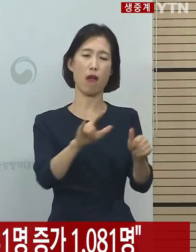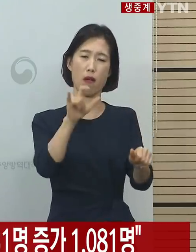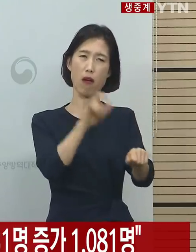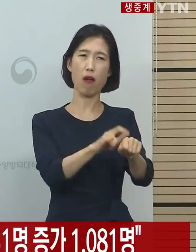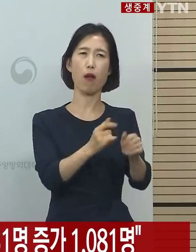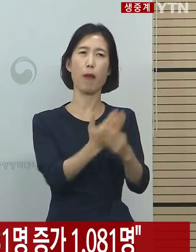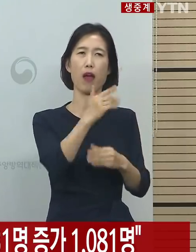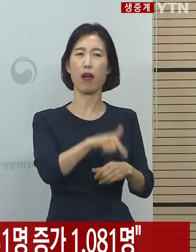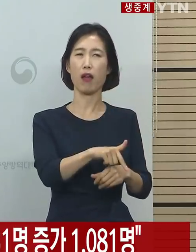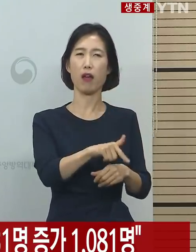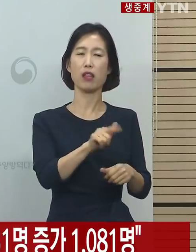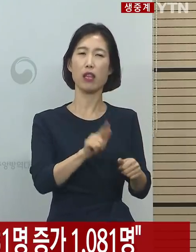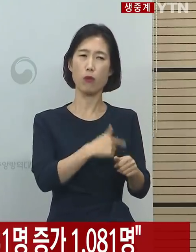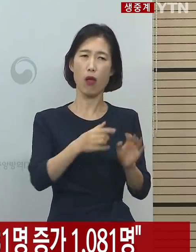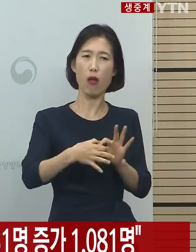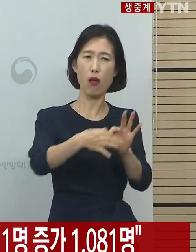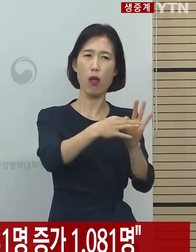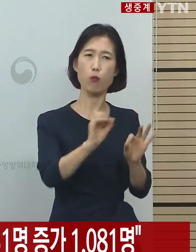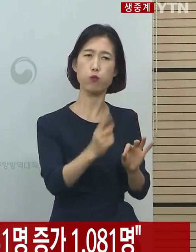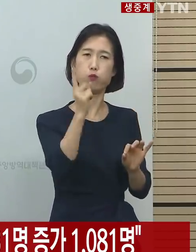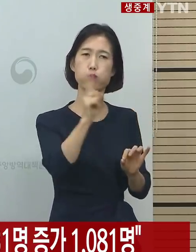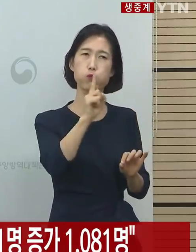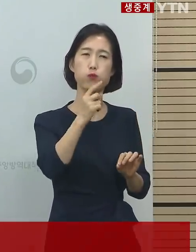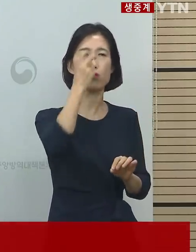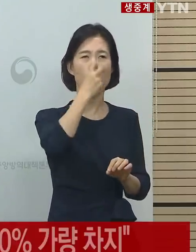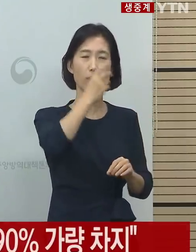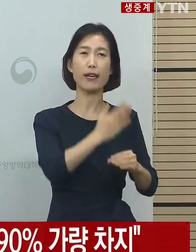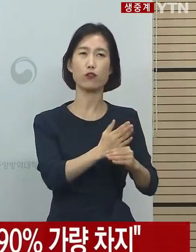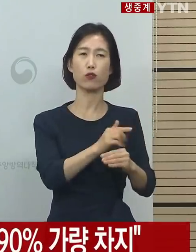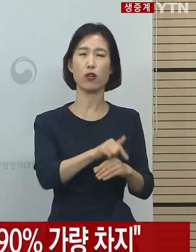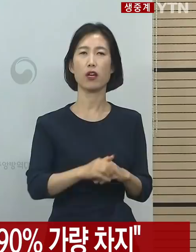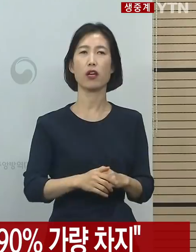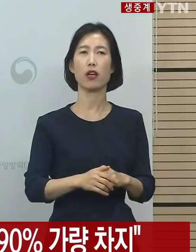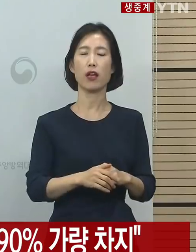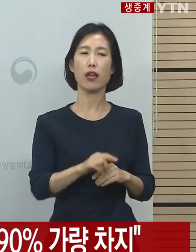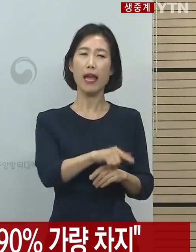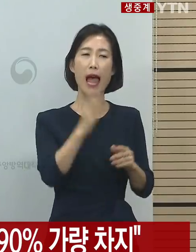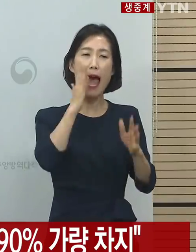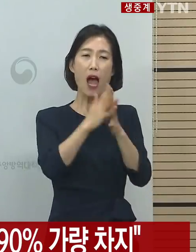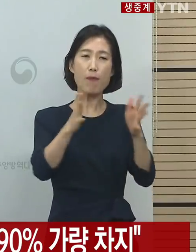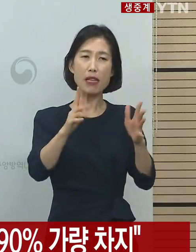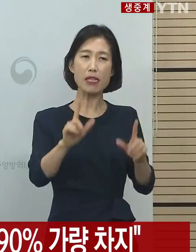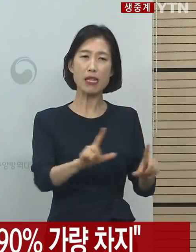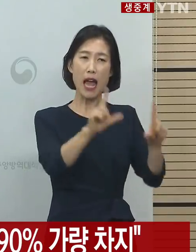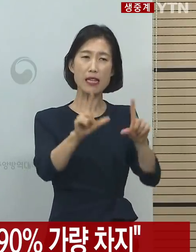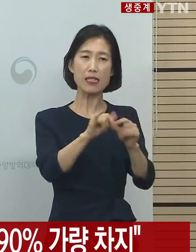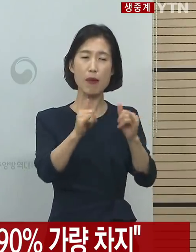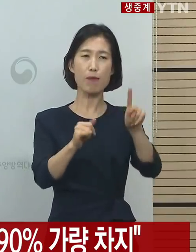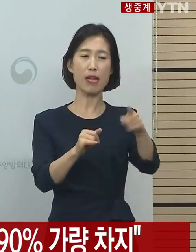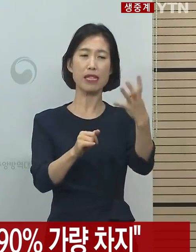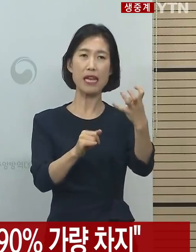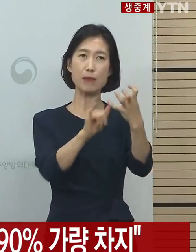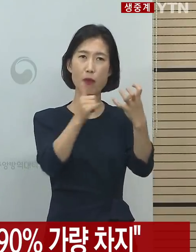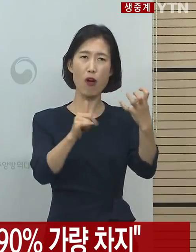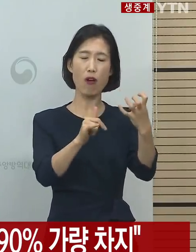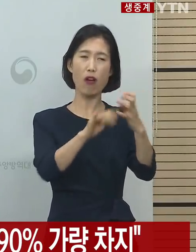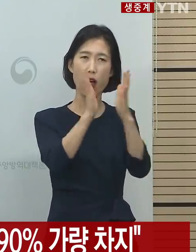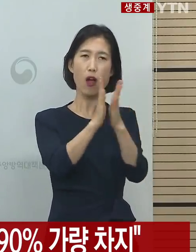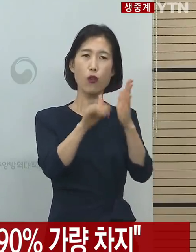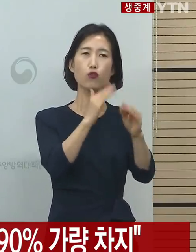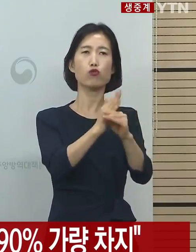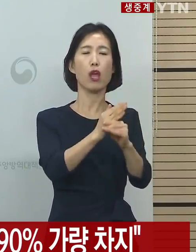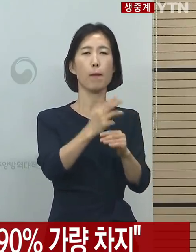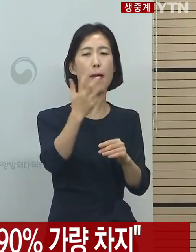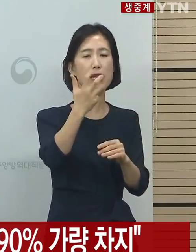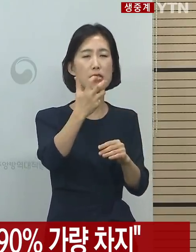환자가 발생하여 역학조사를 진행 중에 있습니다. 전체 입주민의 140명 중